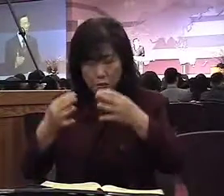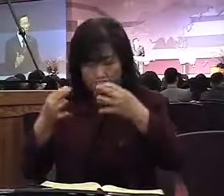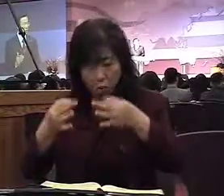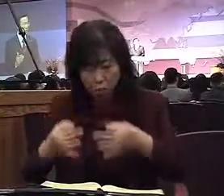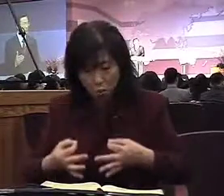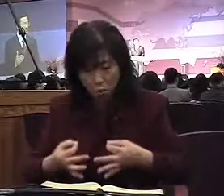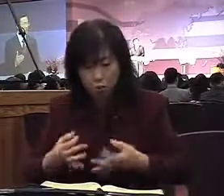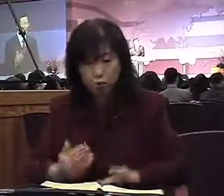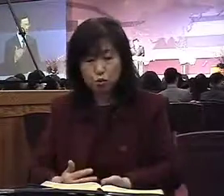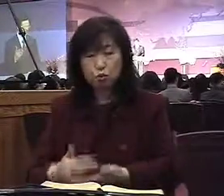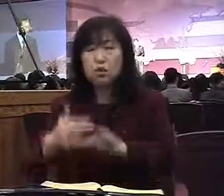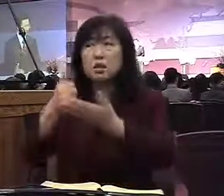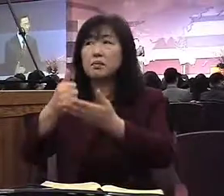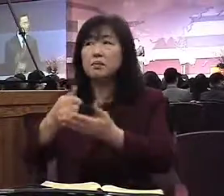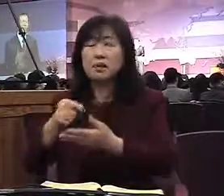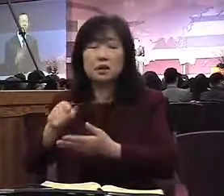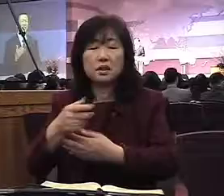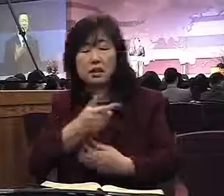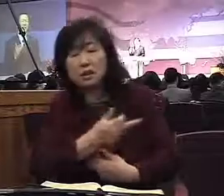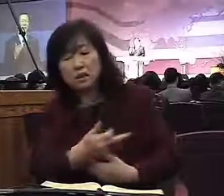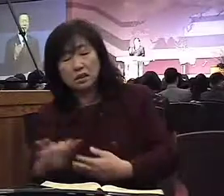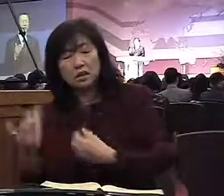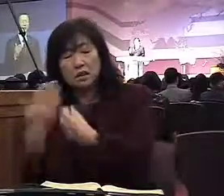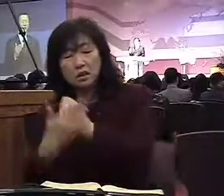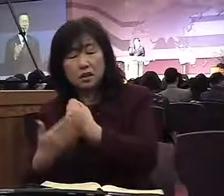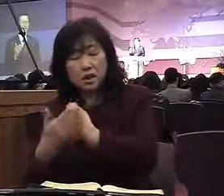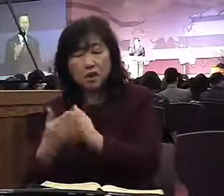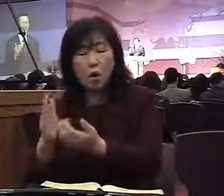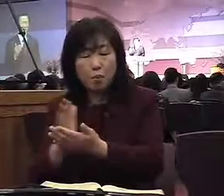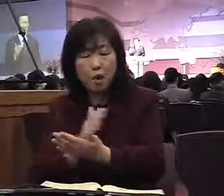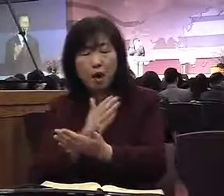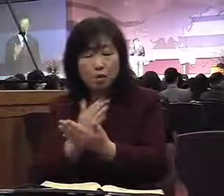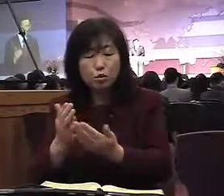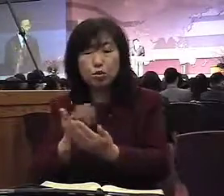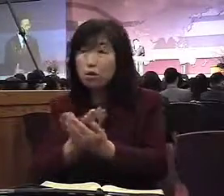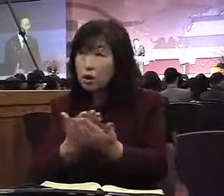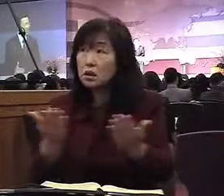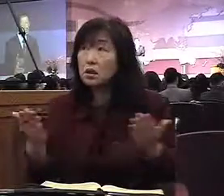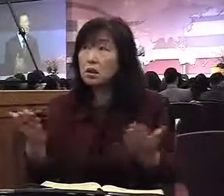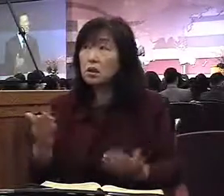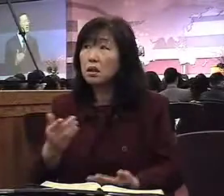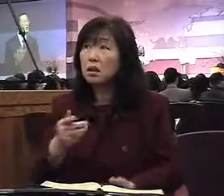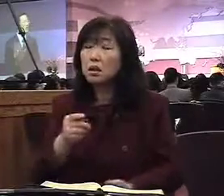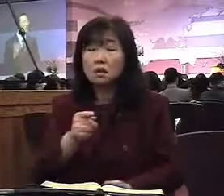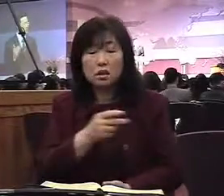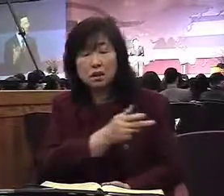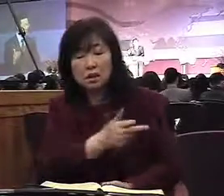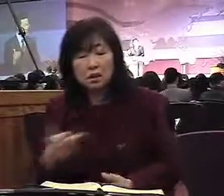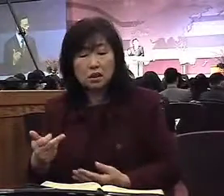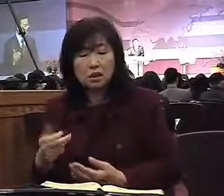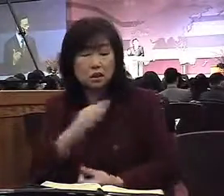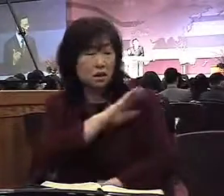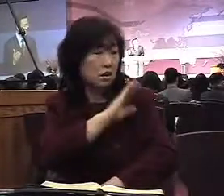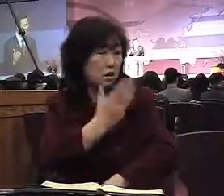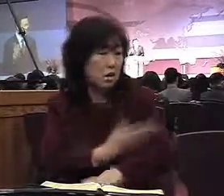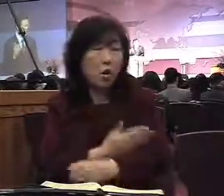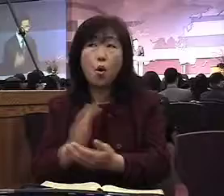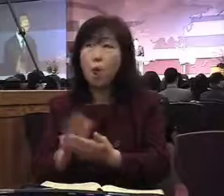보시는 주님 큰 은혜를 베푸시니 큰 능력을 베푸시니